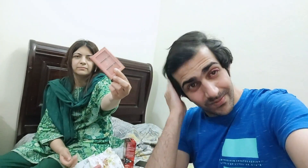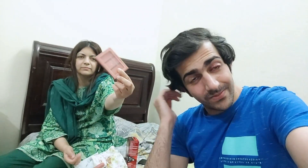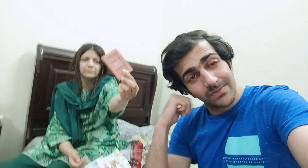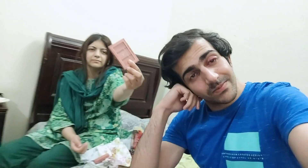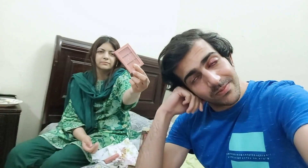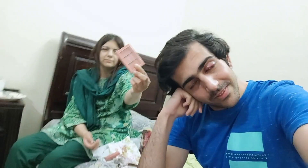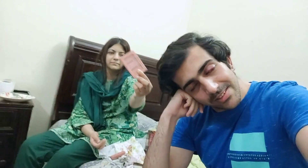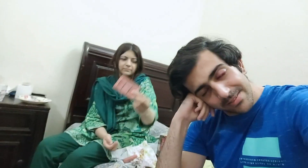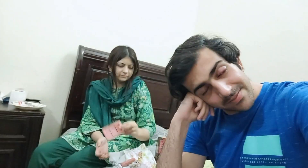ऑन,